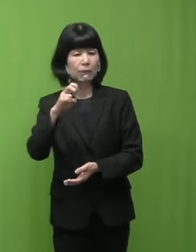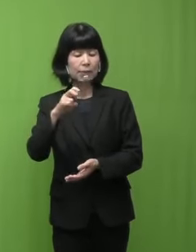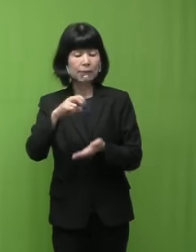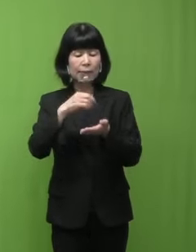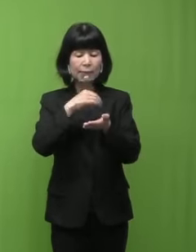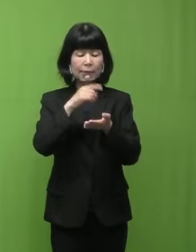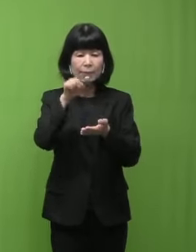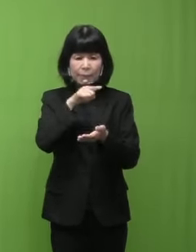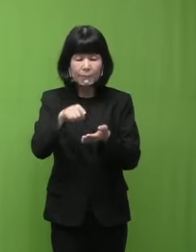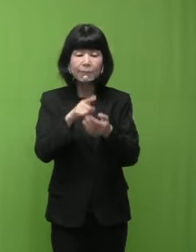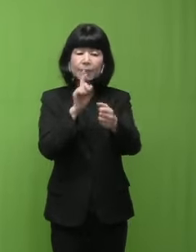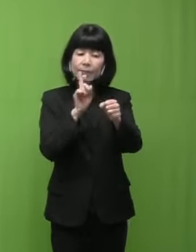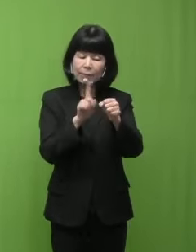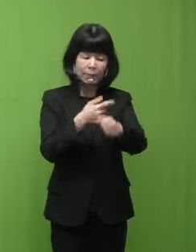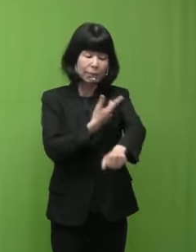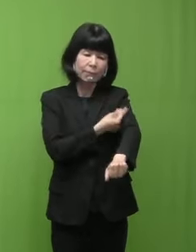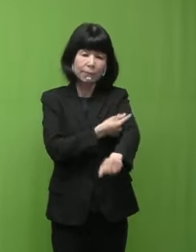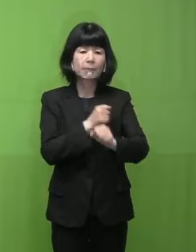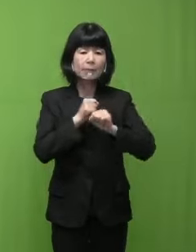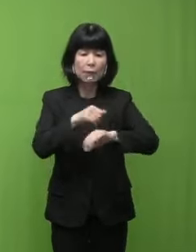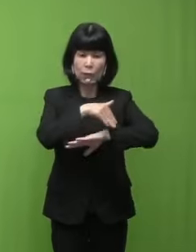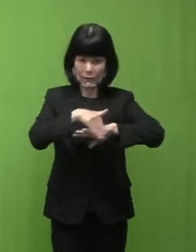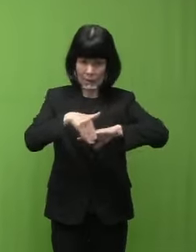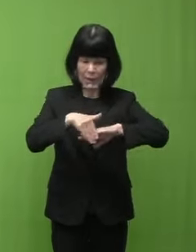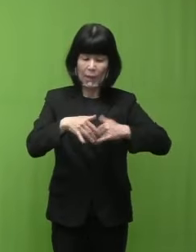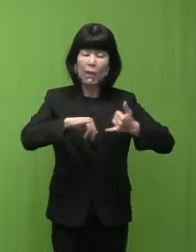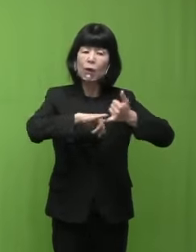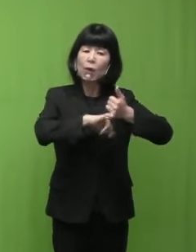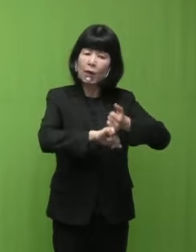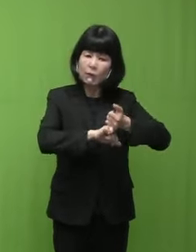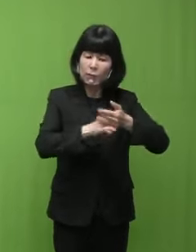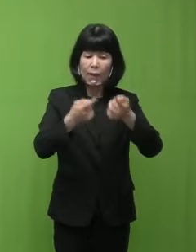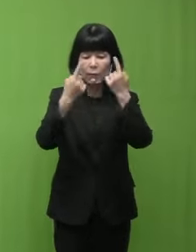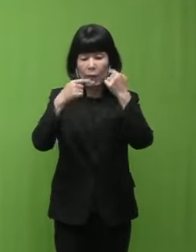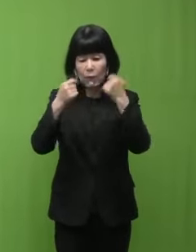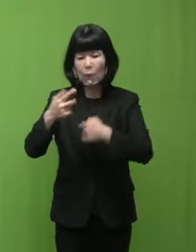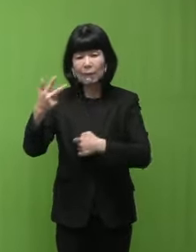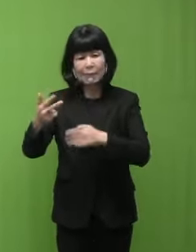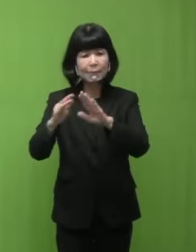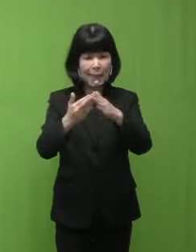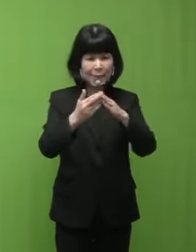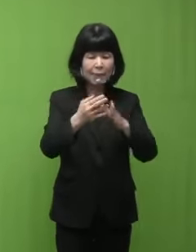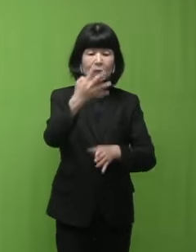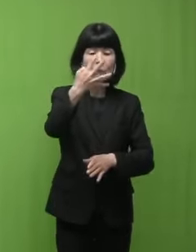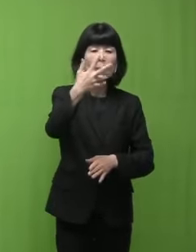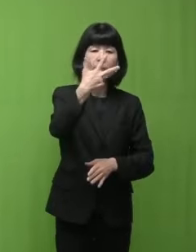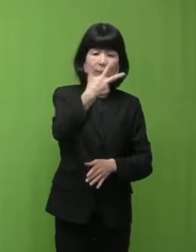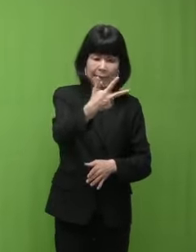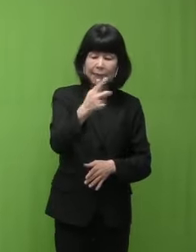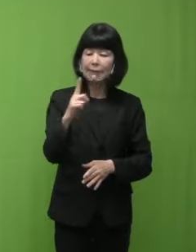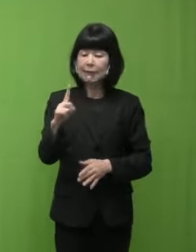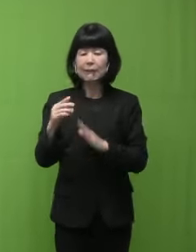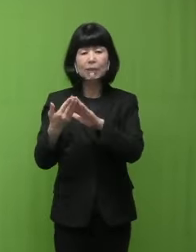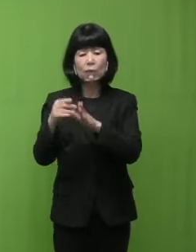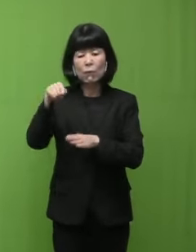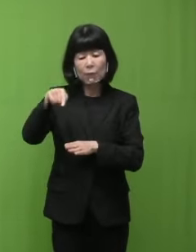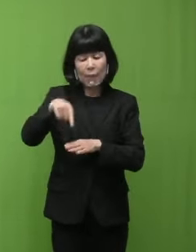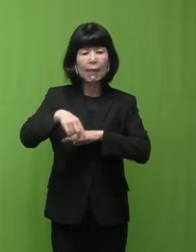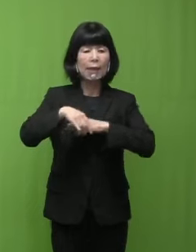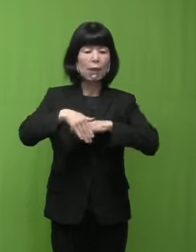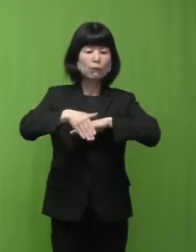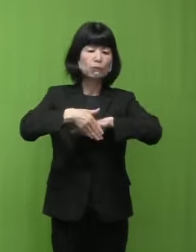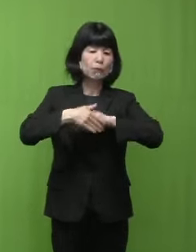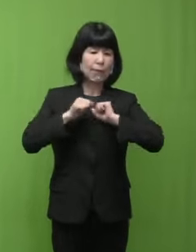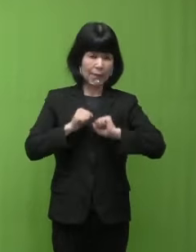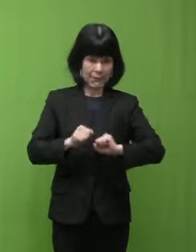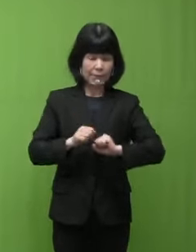しておりますそれぞれですね予約はですねそれぞれのし一応煌2階丸富4市1町で予約を受け付けております受け付け